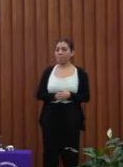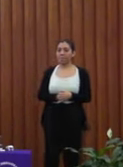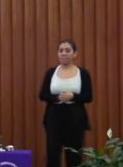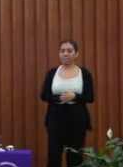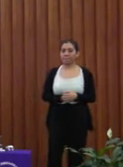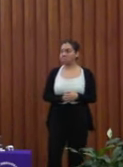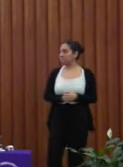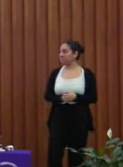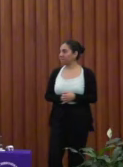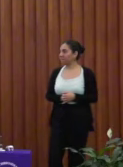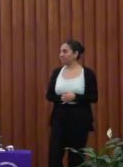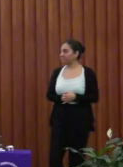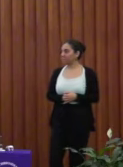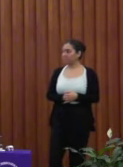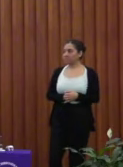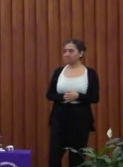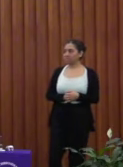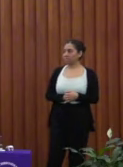¿No?